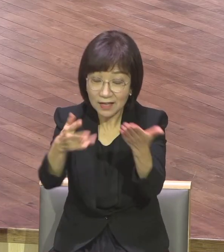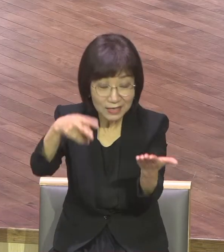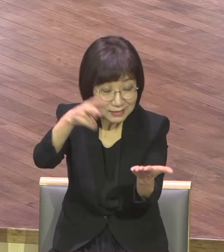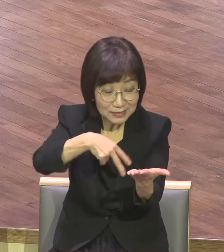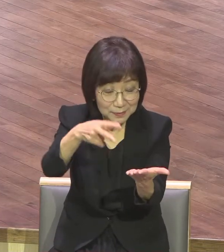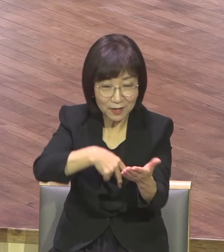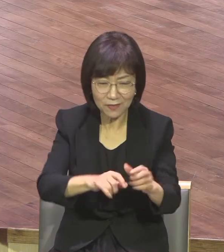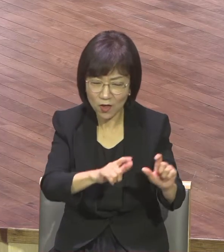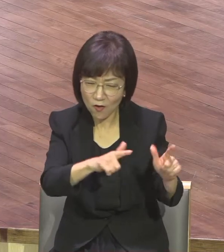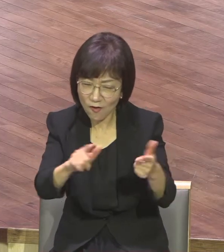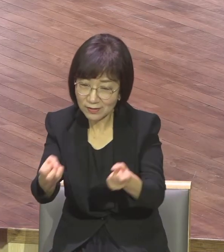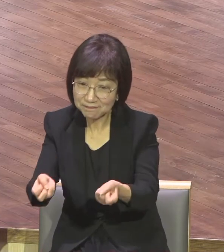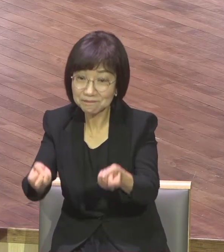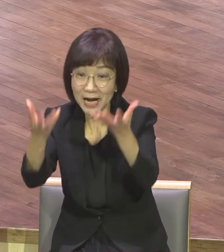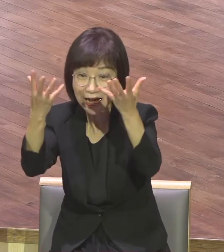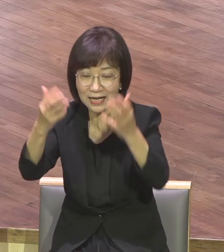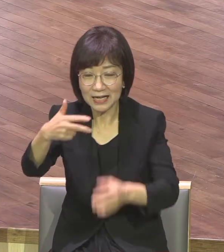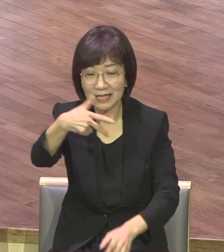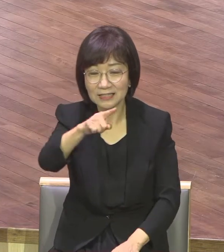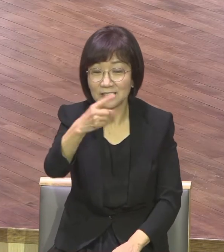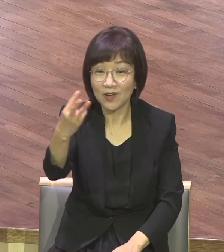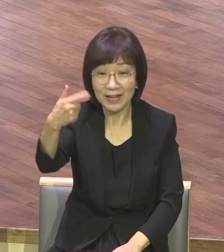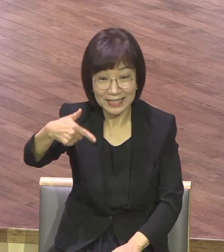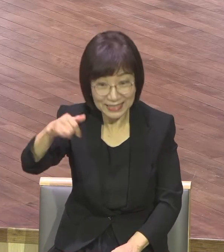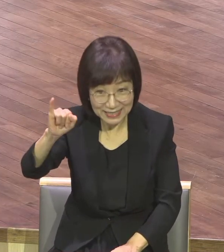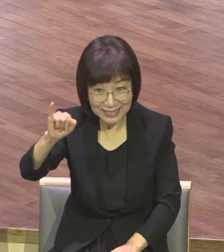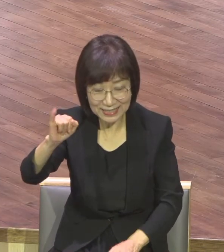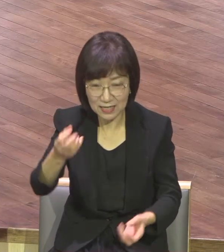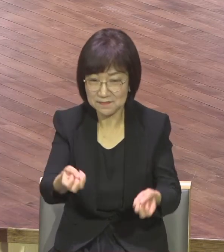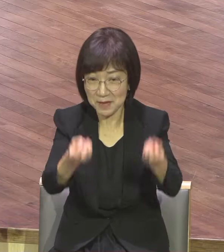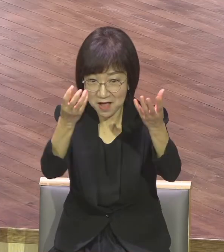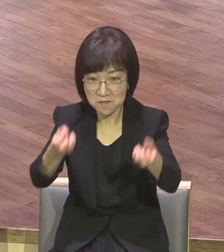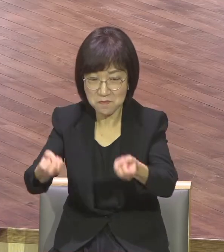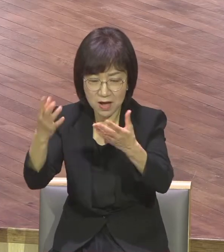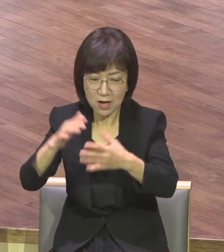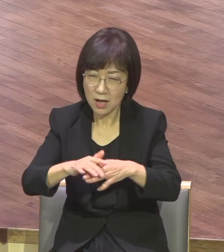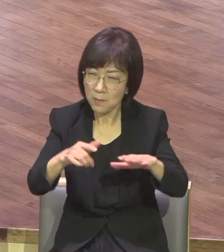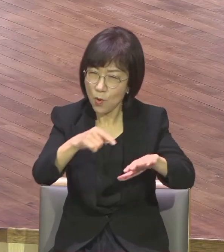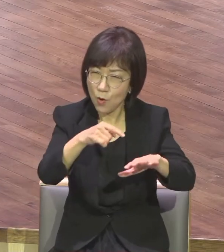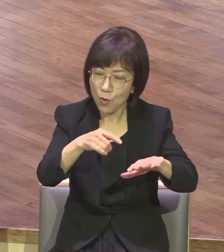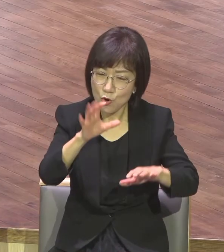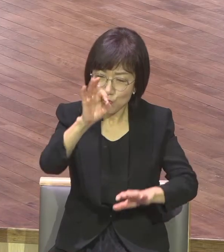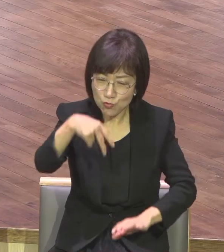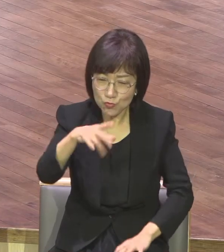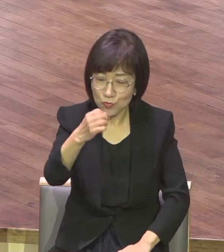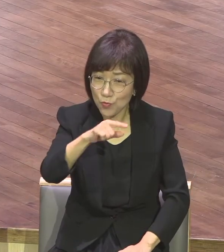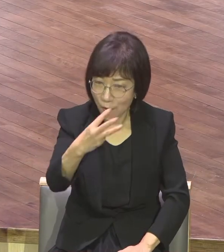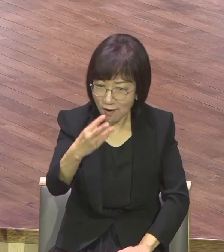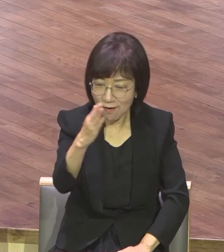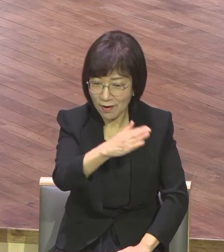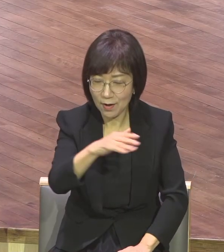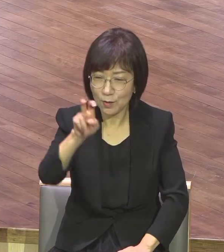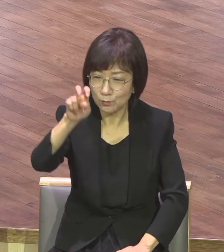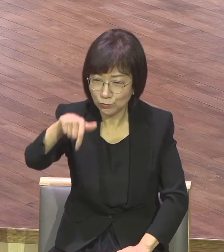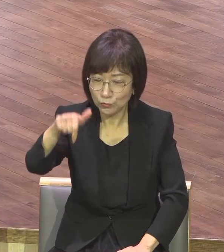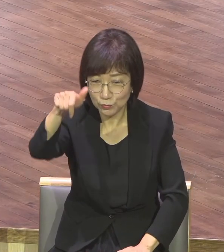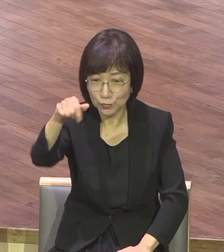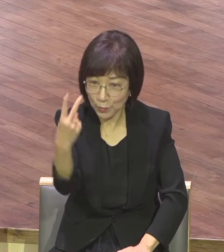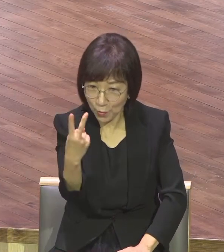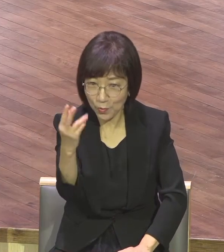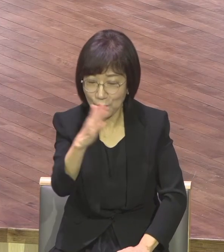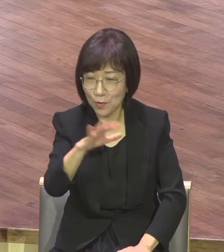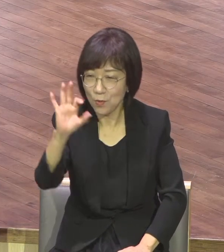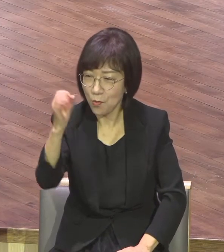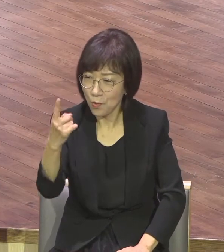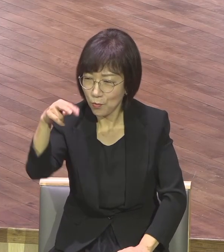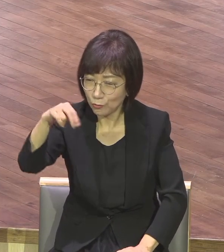가지 절기들이 있습니다. 이스라엘 백성들이 지키는 절기들이 있어요. 유월절, 또 무교절, 초순절, 오순절,